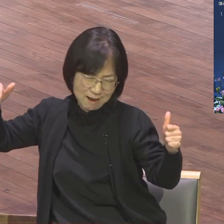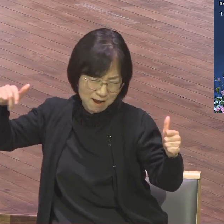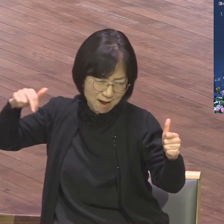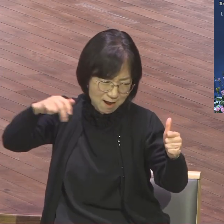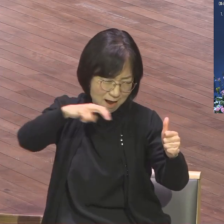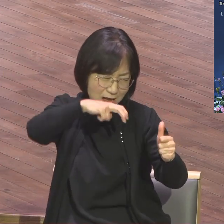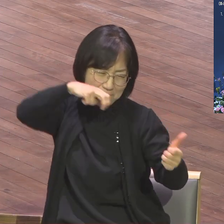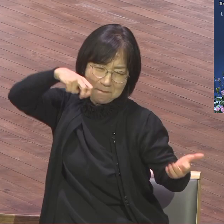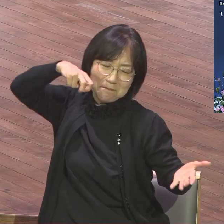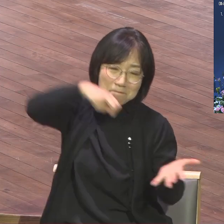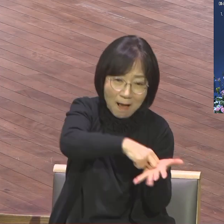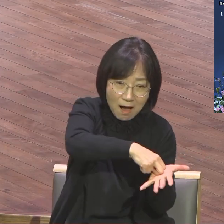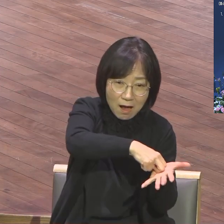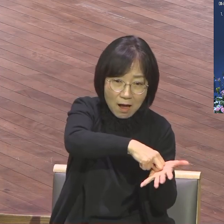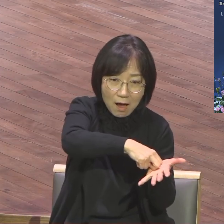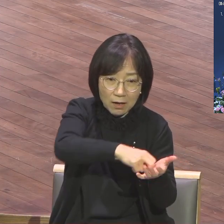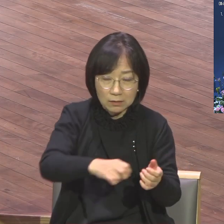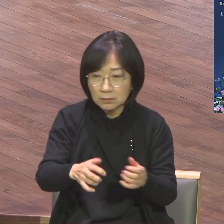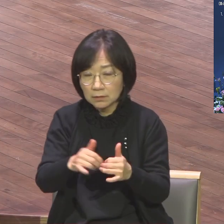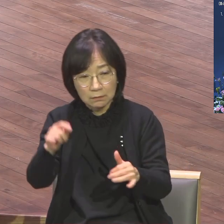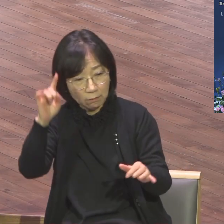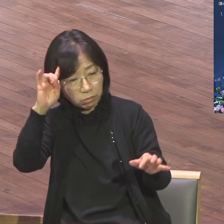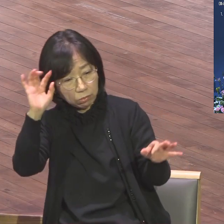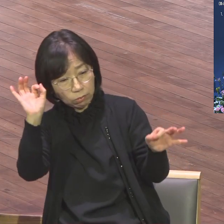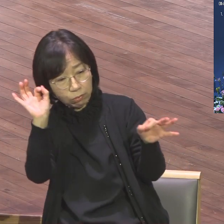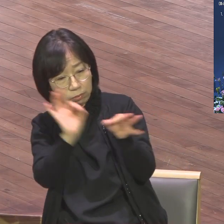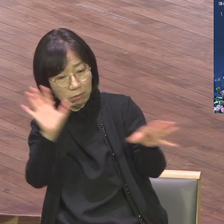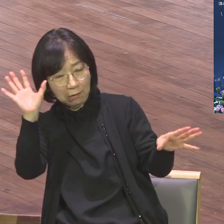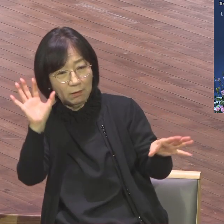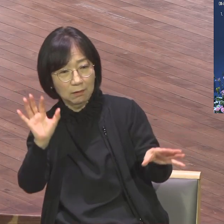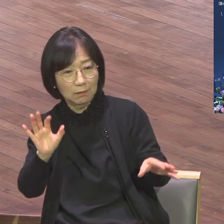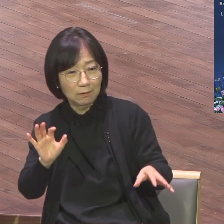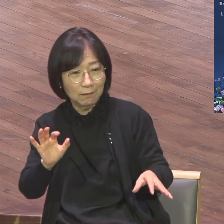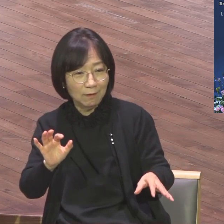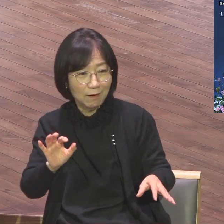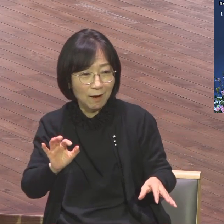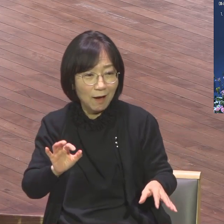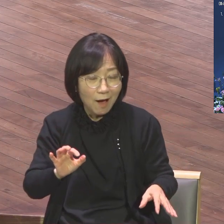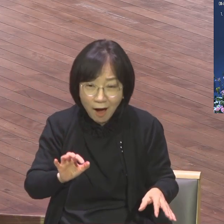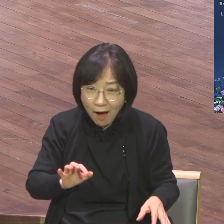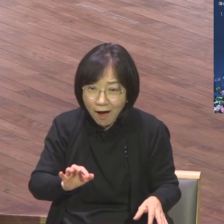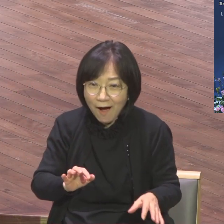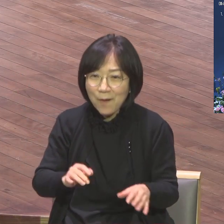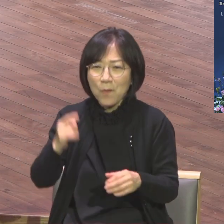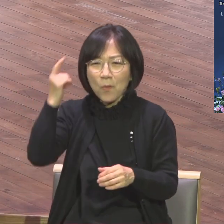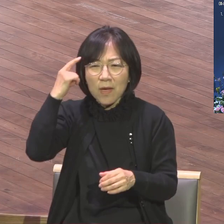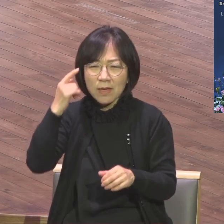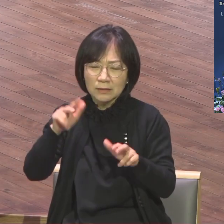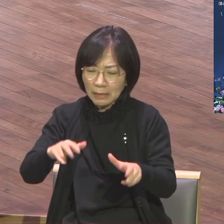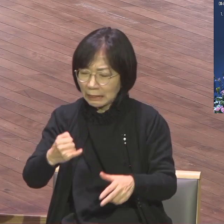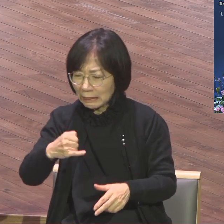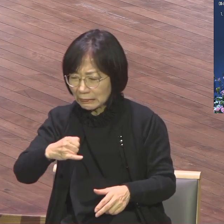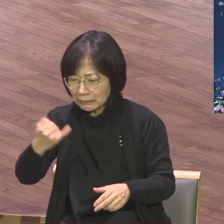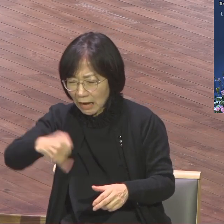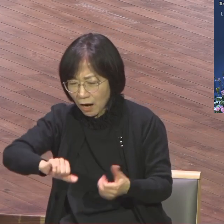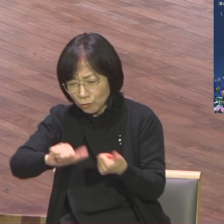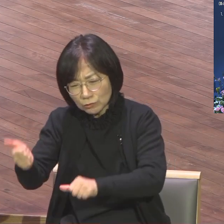상상할 수 없는 일이에요. 그 당시로서 그만큼 지금 야이로가 절박합니다. 지금